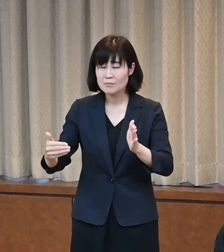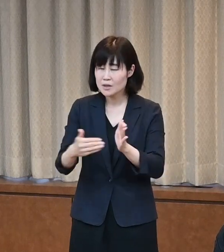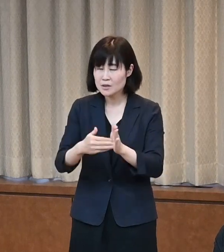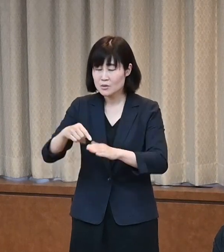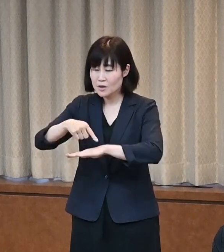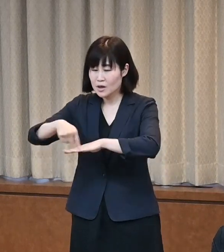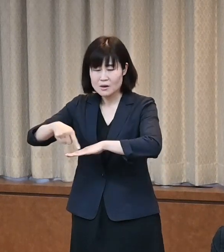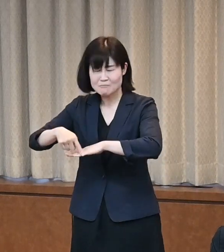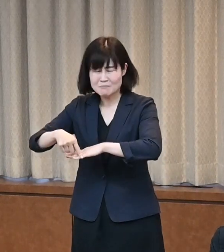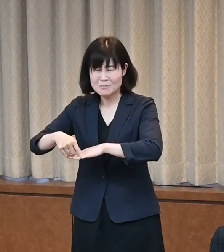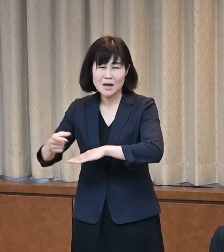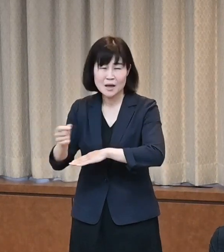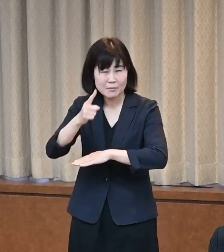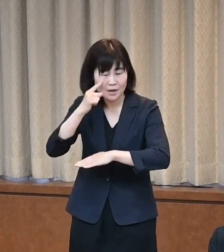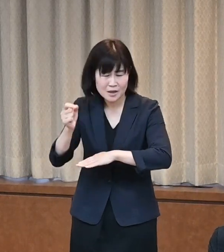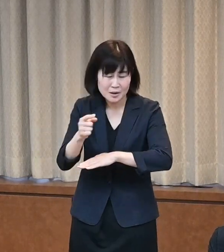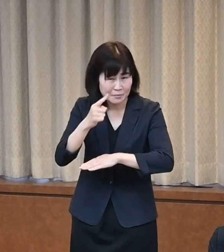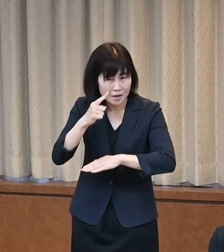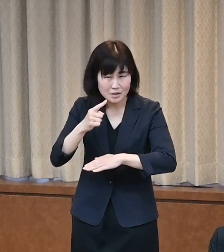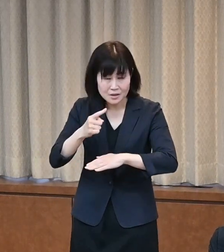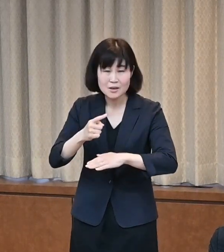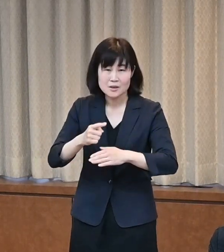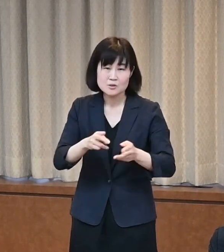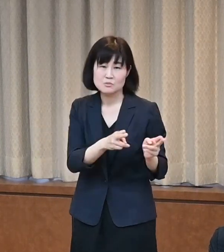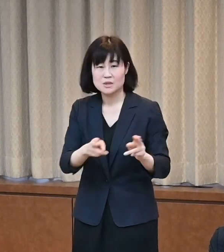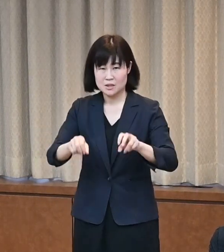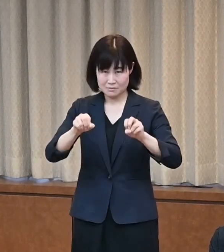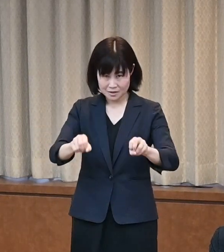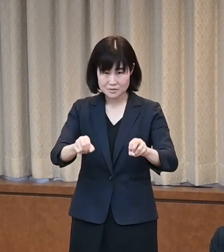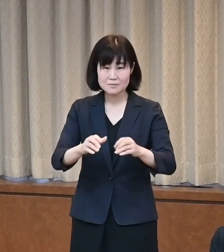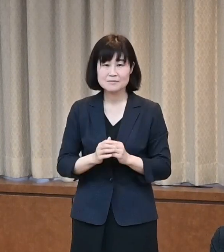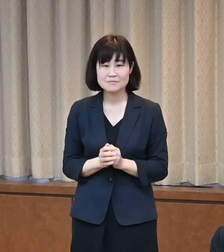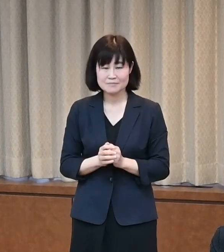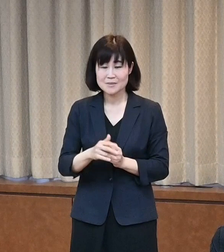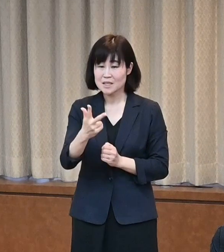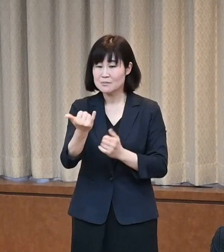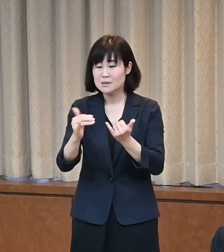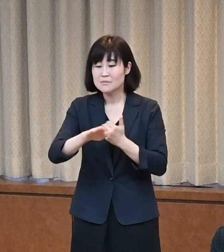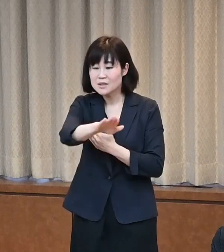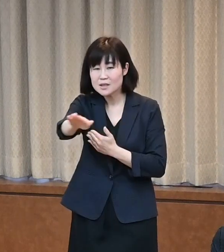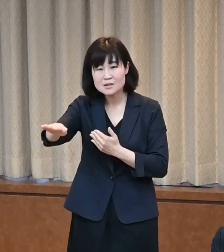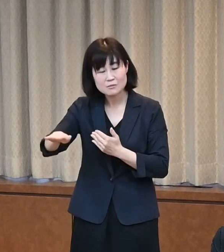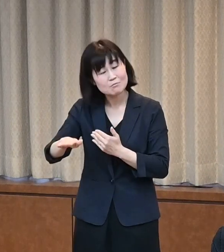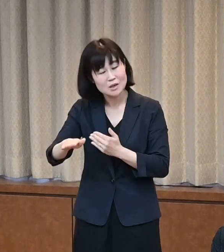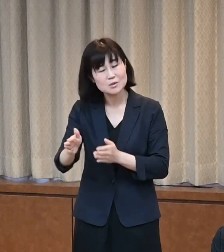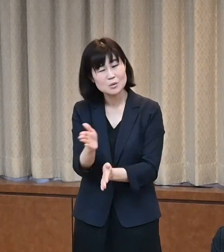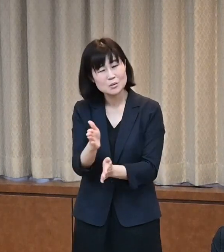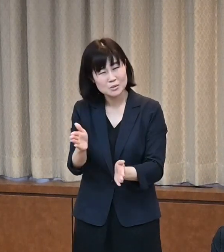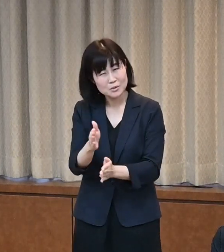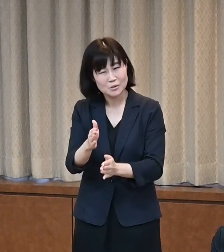にしております。まもなく皆様にお知らせできるというふうに思います。ど